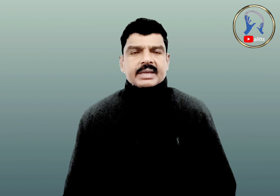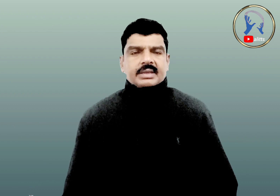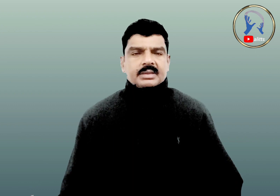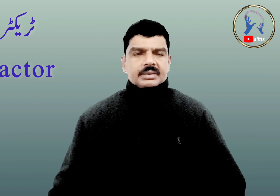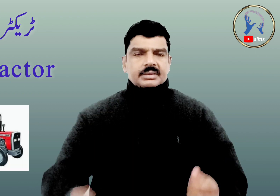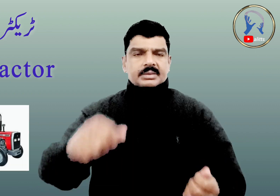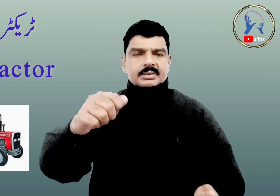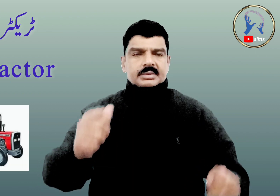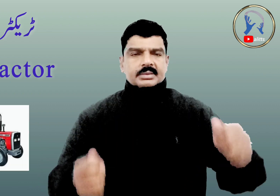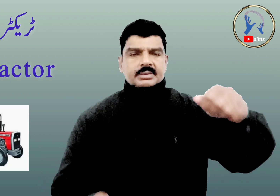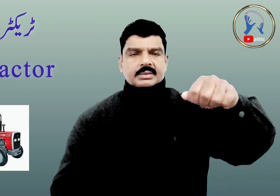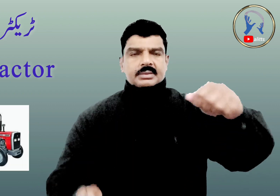ट्रैक्टर,